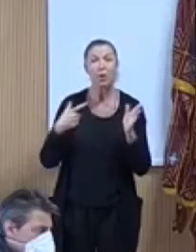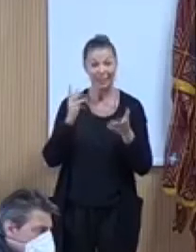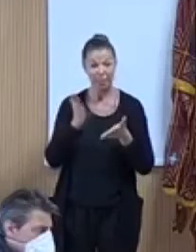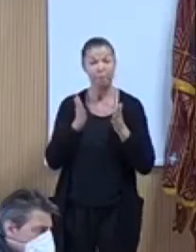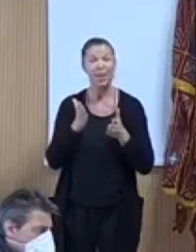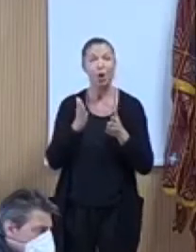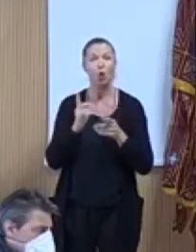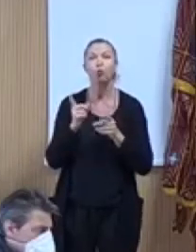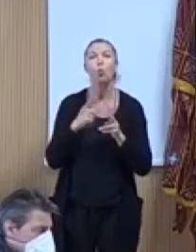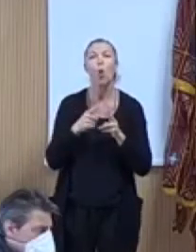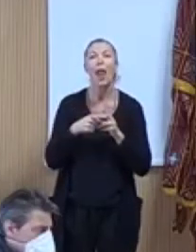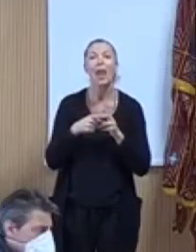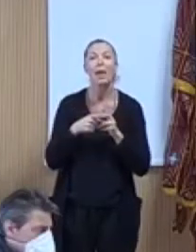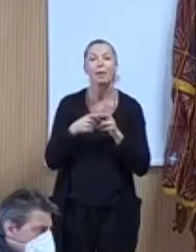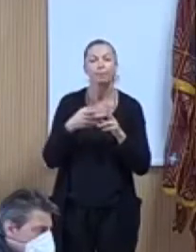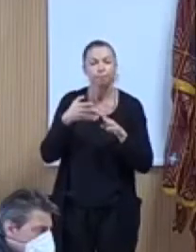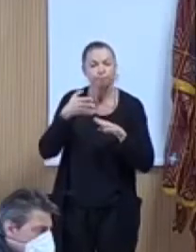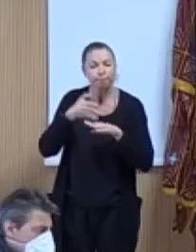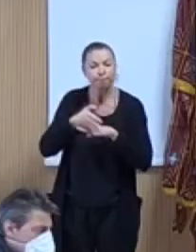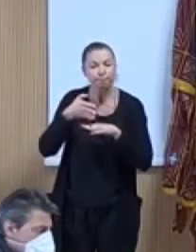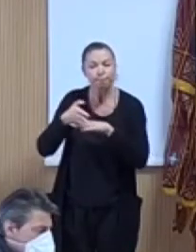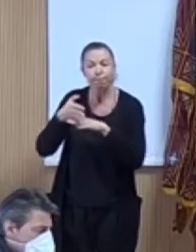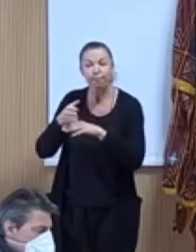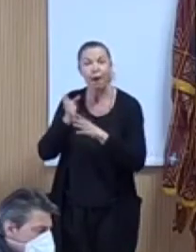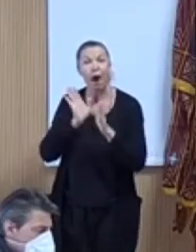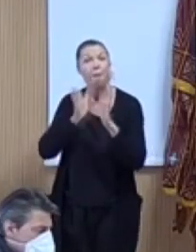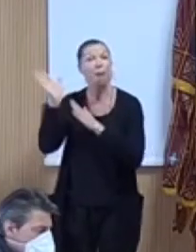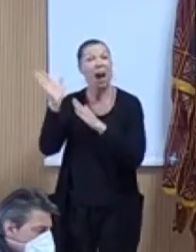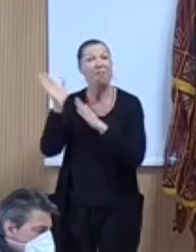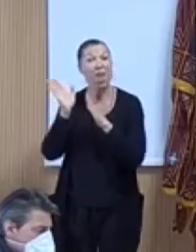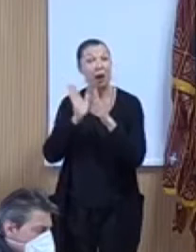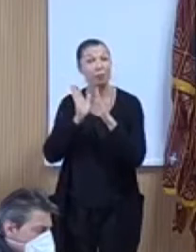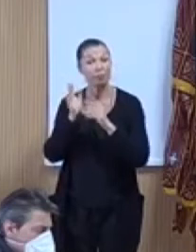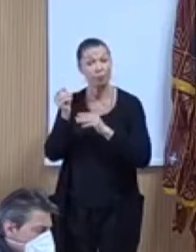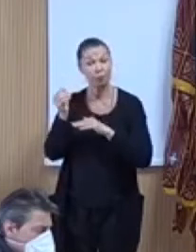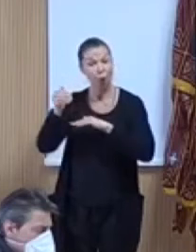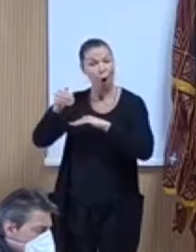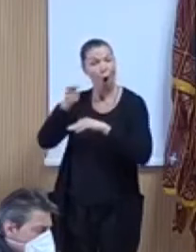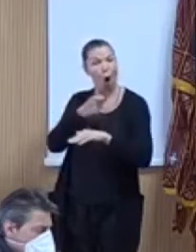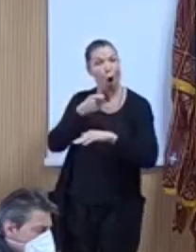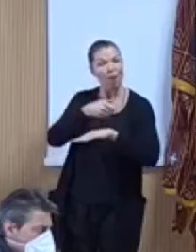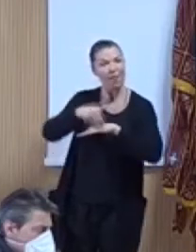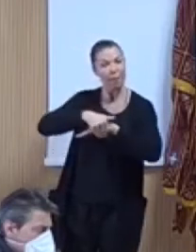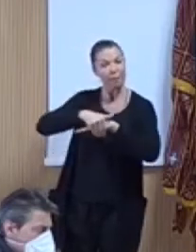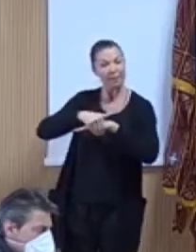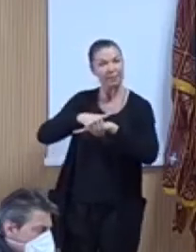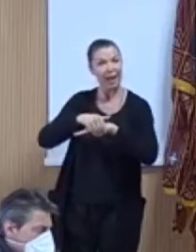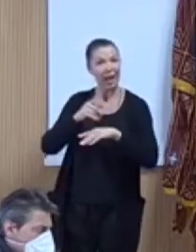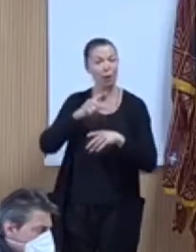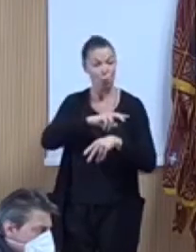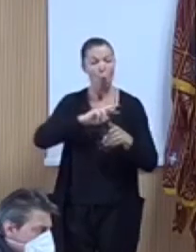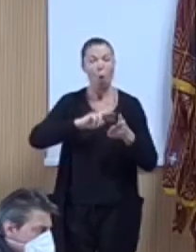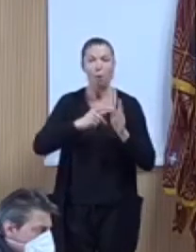della criminalità organizzata io di questo sarà un tema domani proventi avremo un costo è parlato prima col prefetto ma